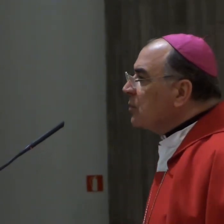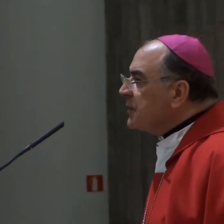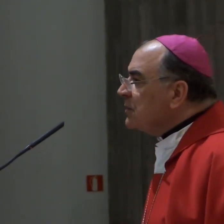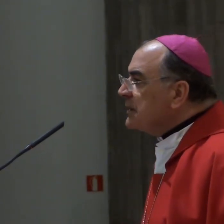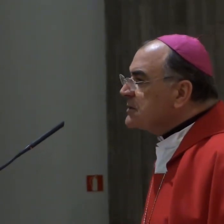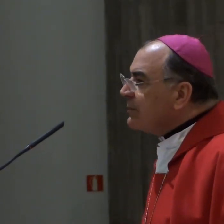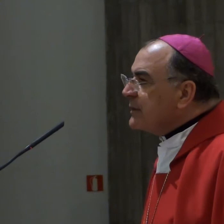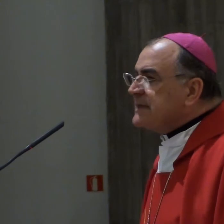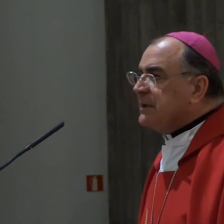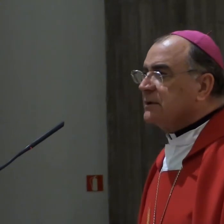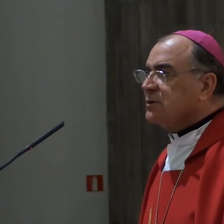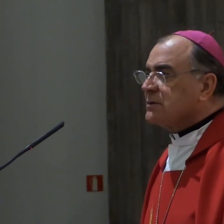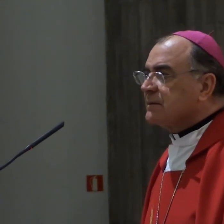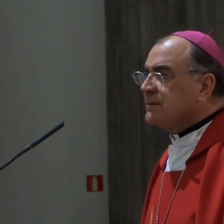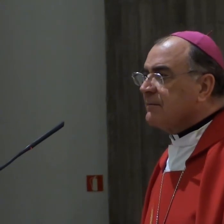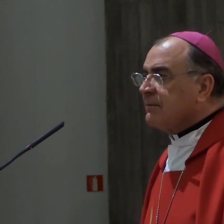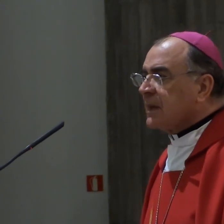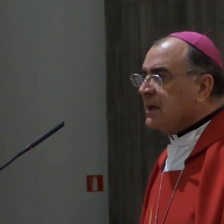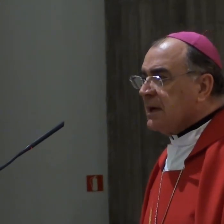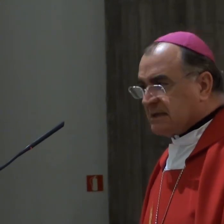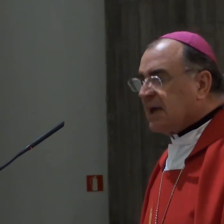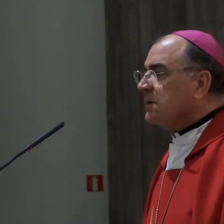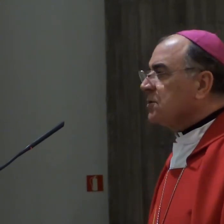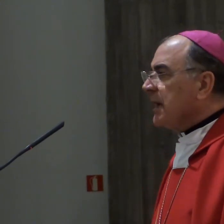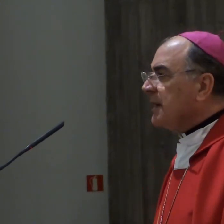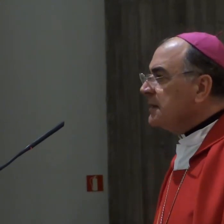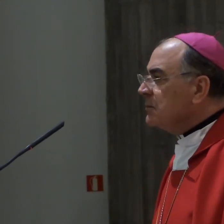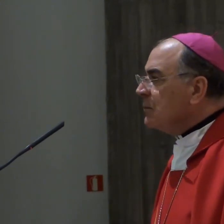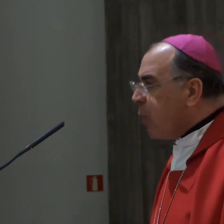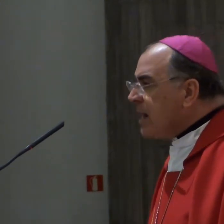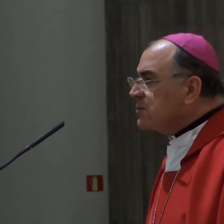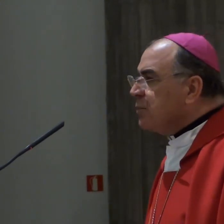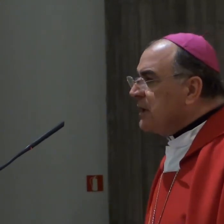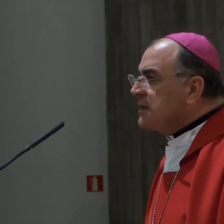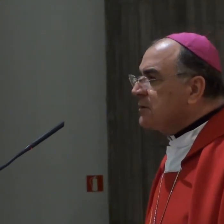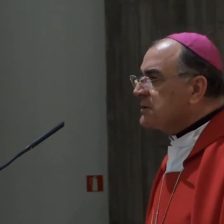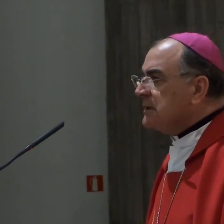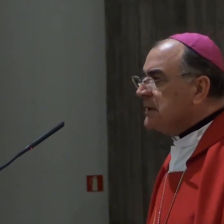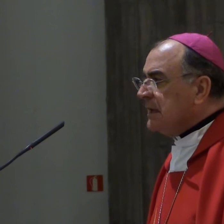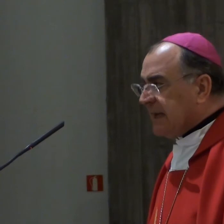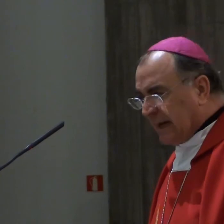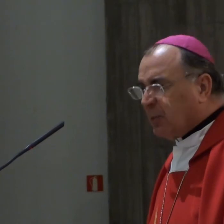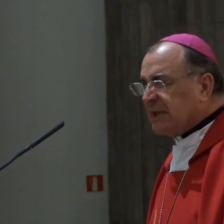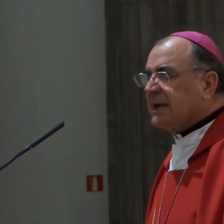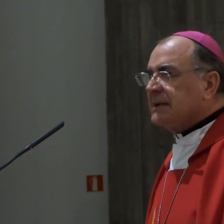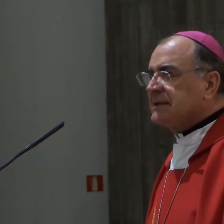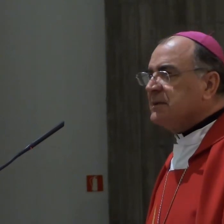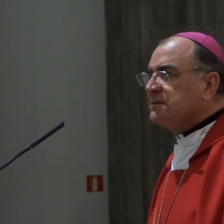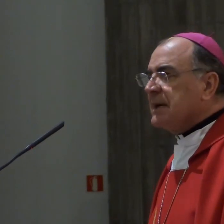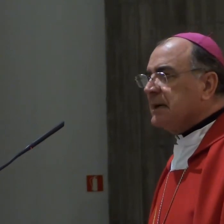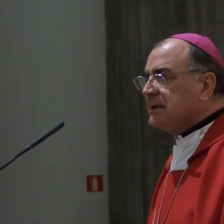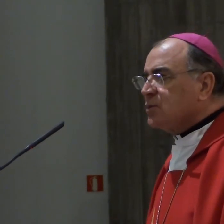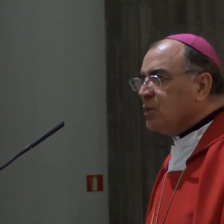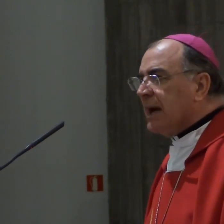de la corrupción y de los aprovechamientos Es cierto que hay buenos que la política